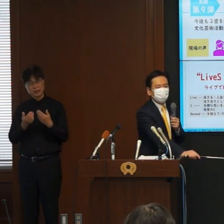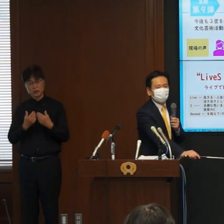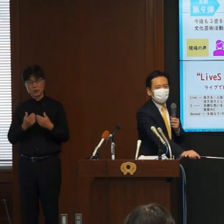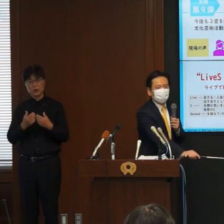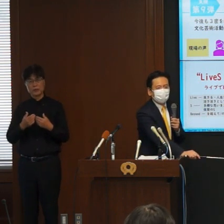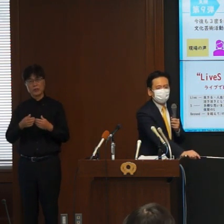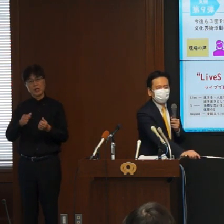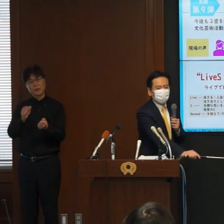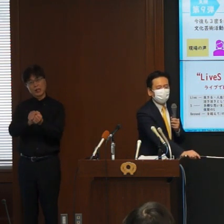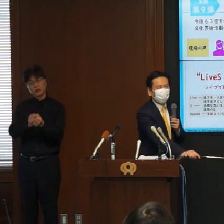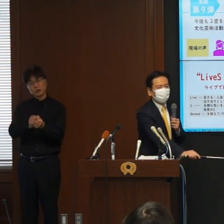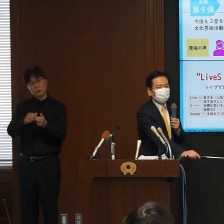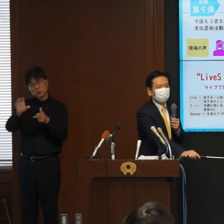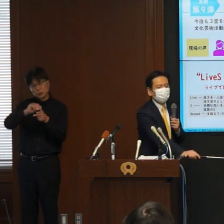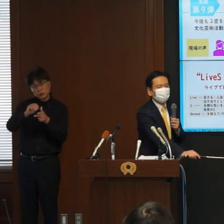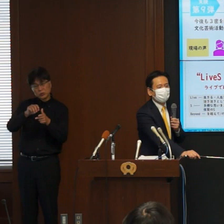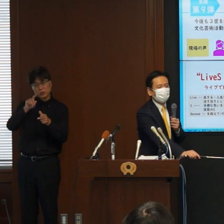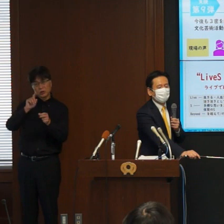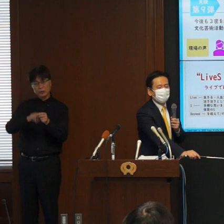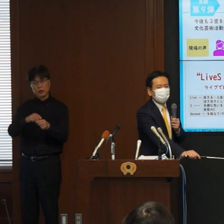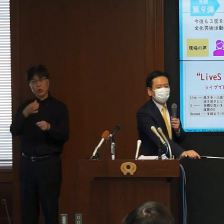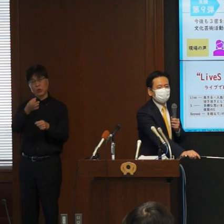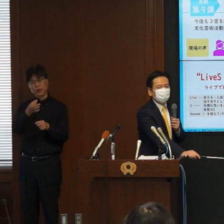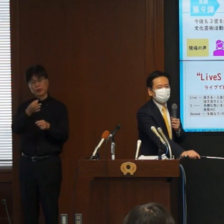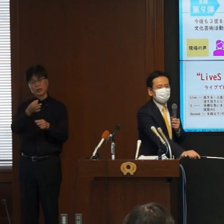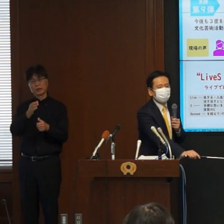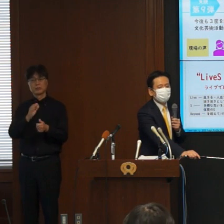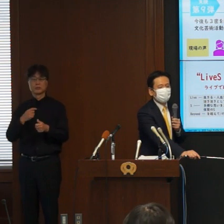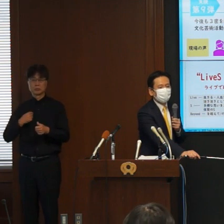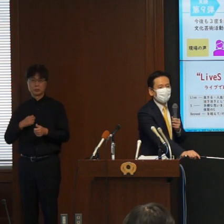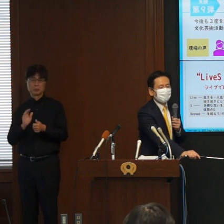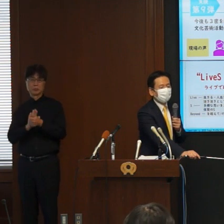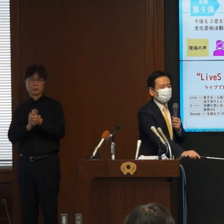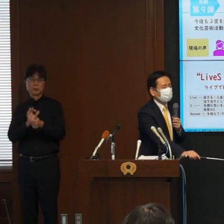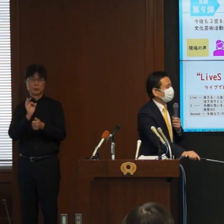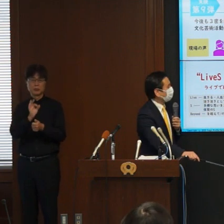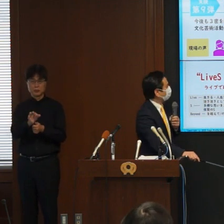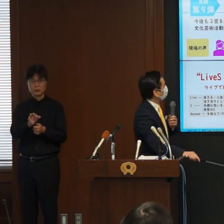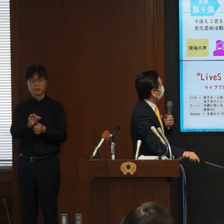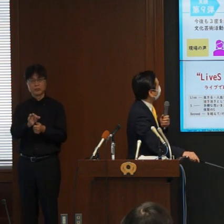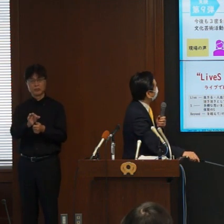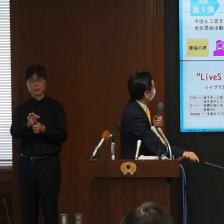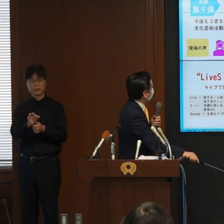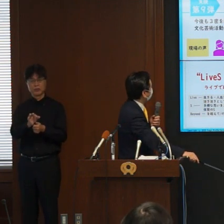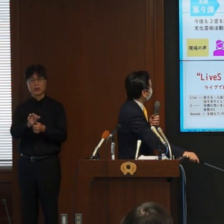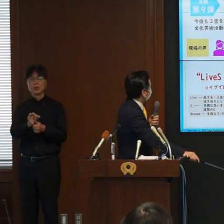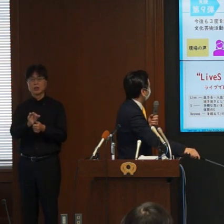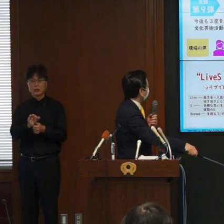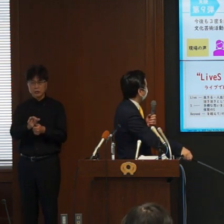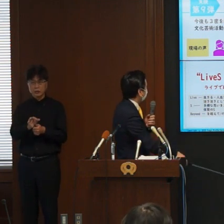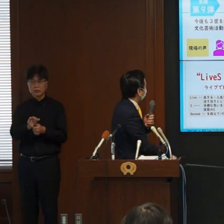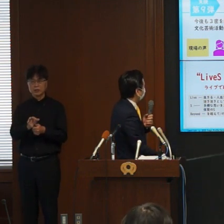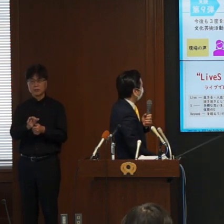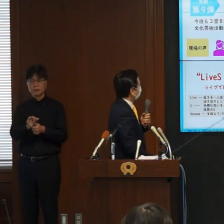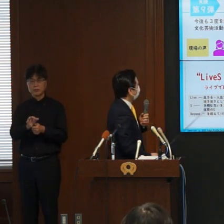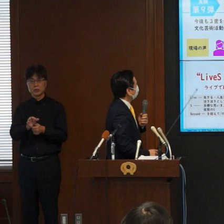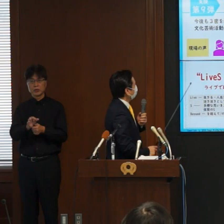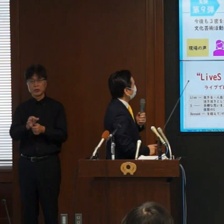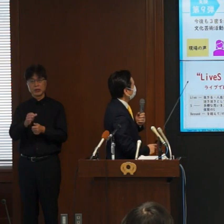番組作りの経費などについて我々が助成しながら、そういう活動支援をしながら新しい活動の模索をしていくということ